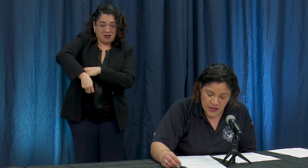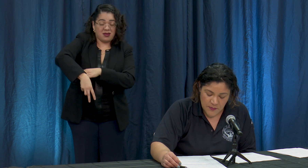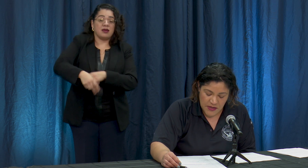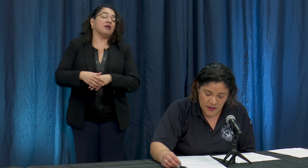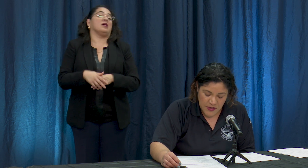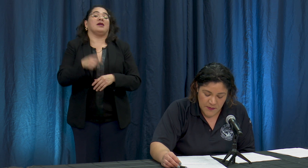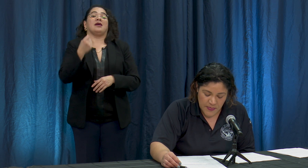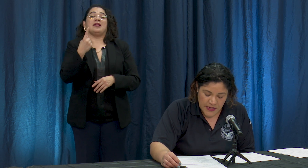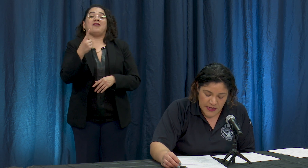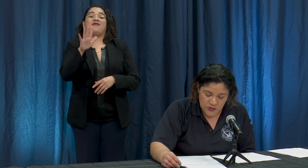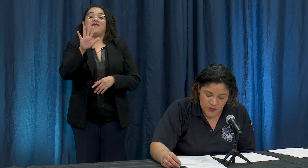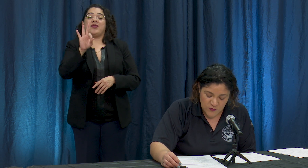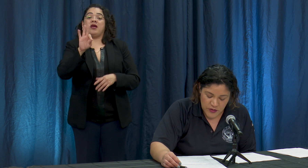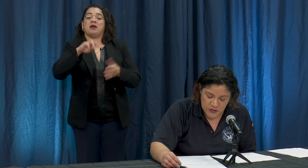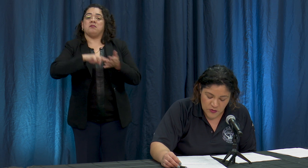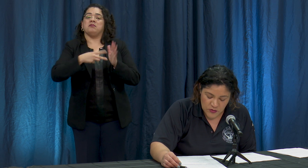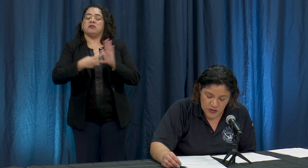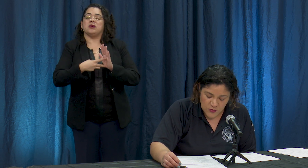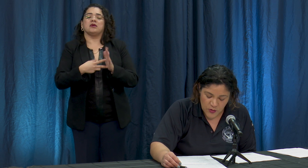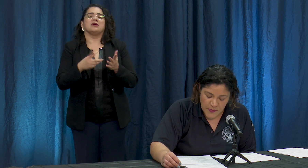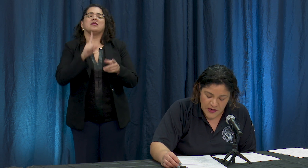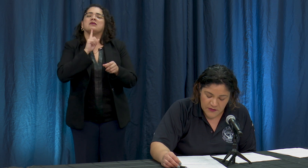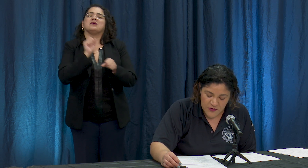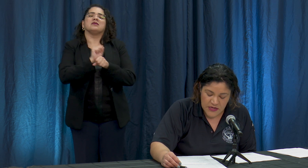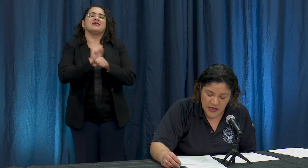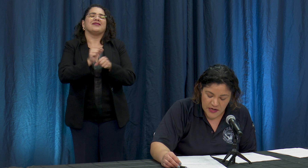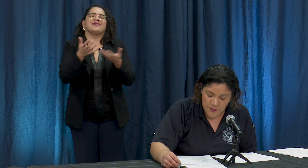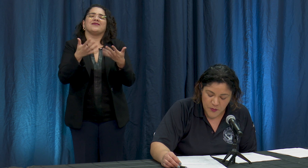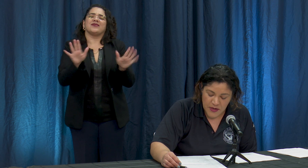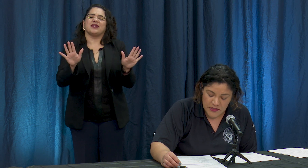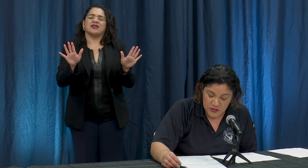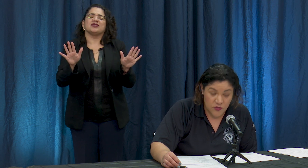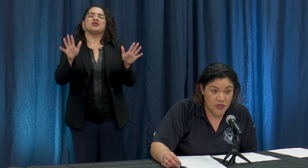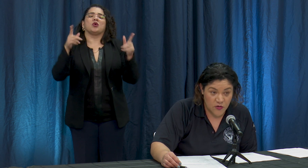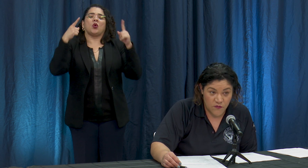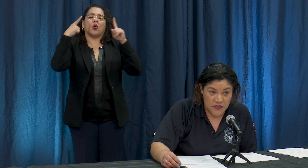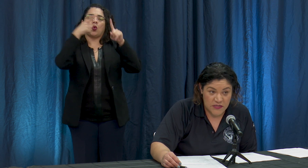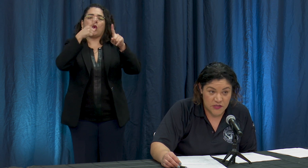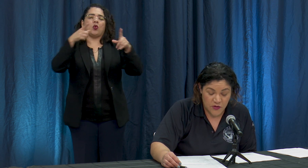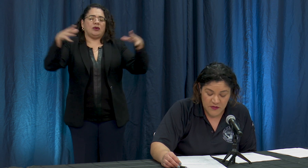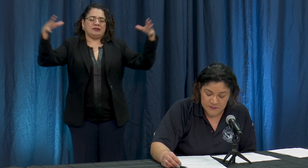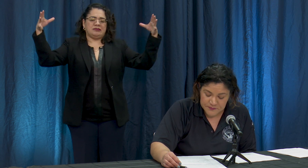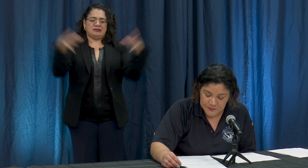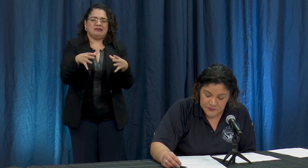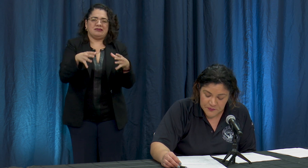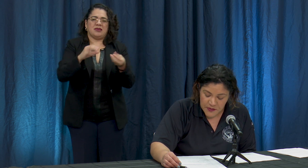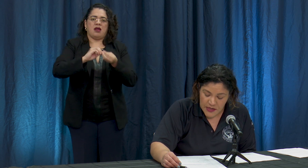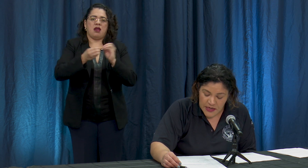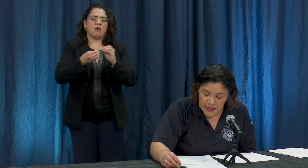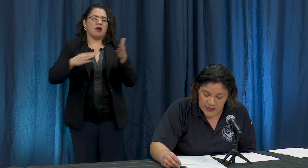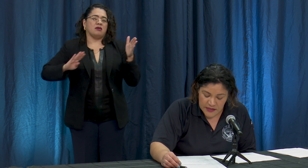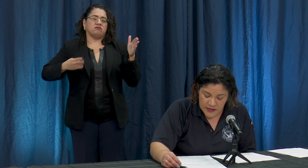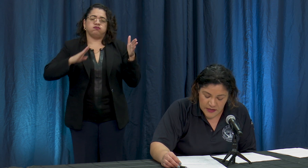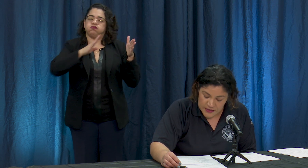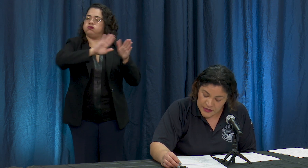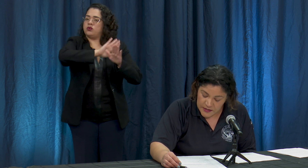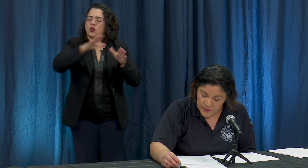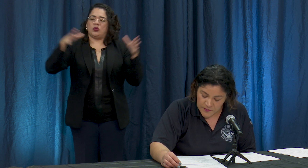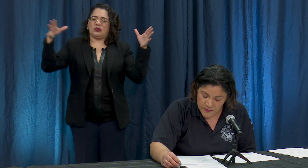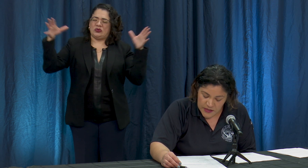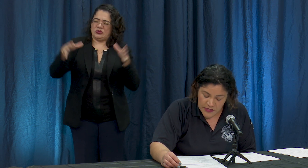11:59 p.m. Es un esfuerzo continuo para frenar la propagación del COVID-19 que